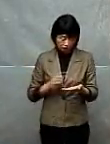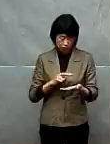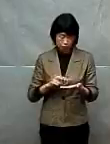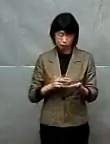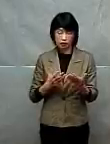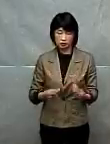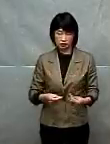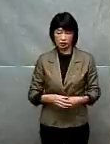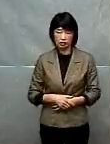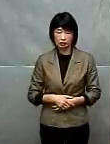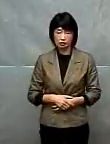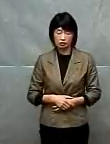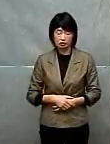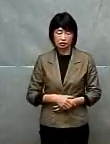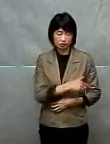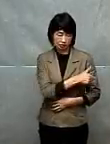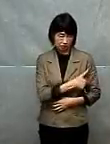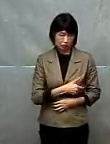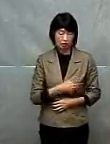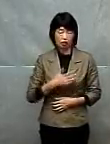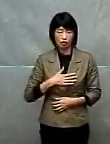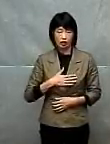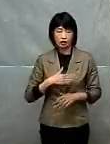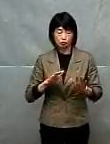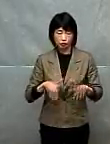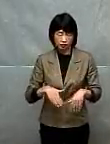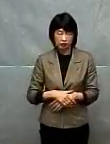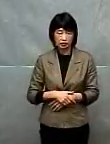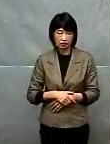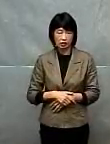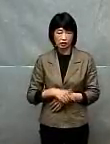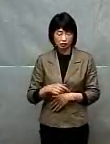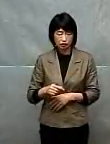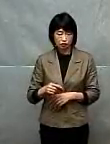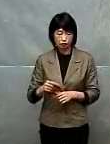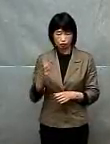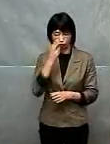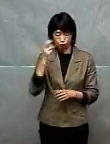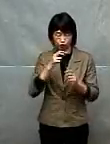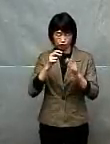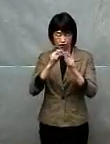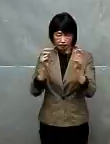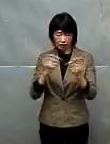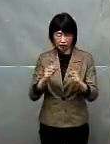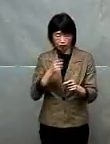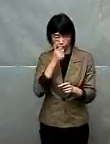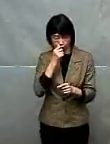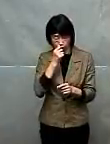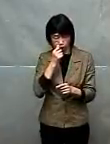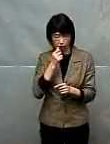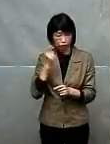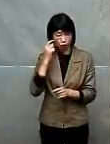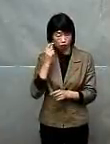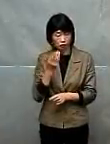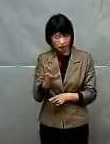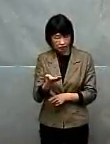はい。 その調査結果っていうのは記者会見ベースですけれども、十分なものだったというふうにご認識されてますか。